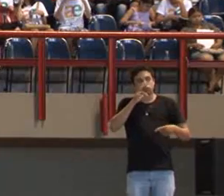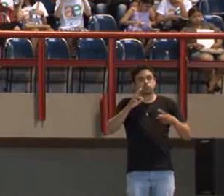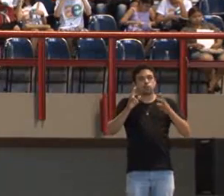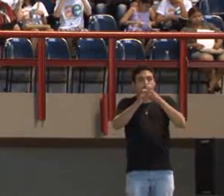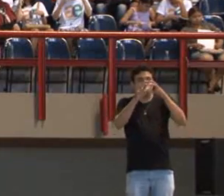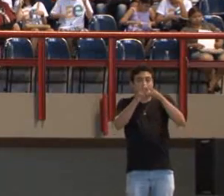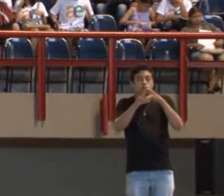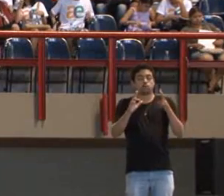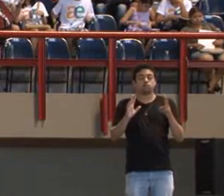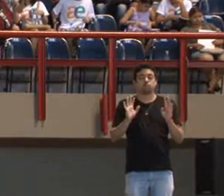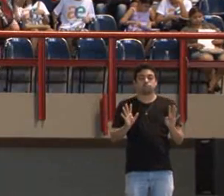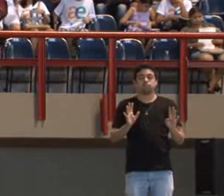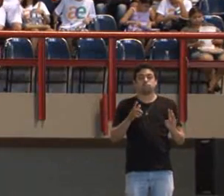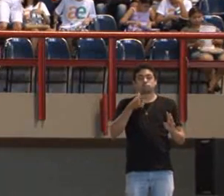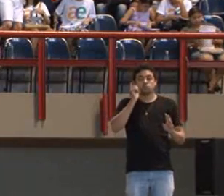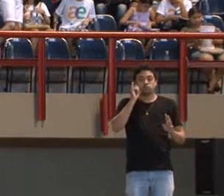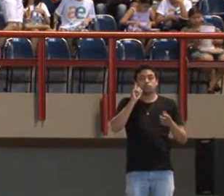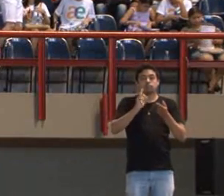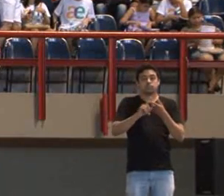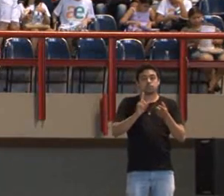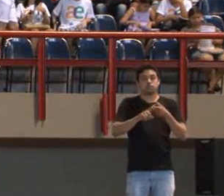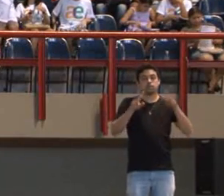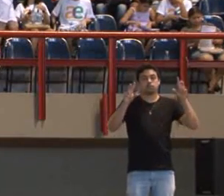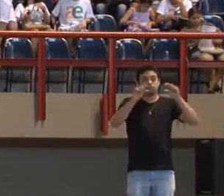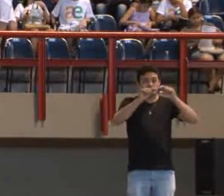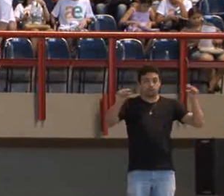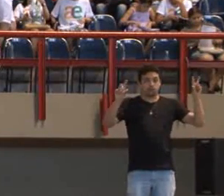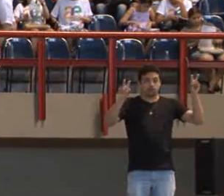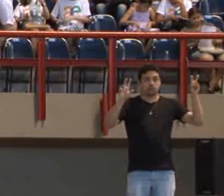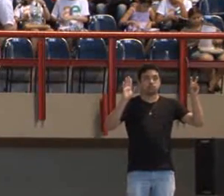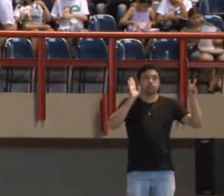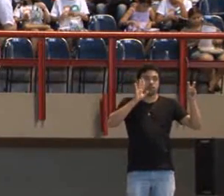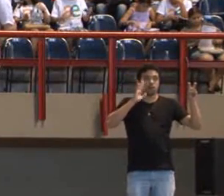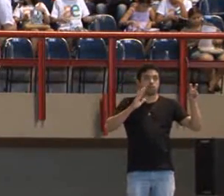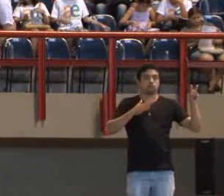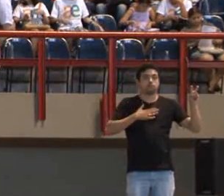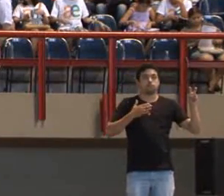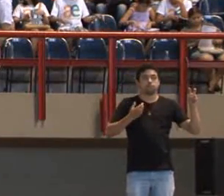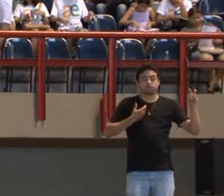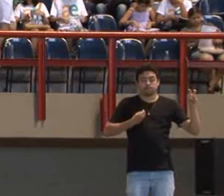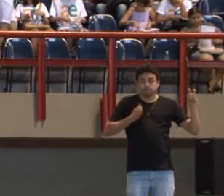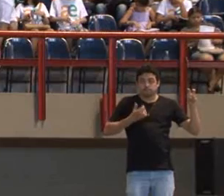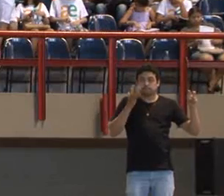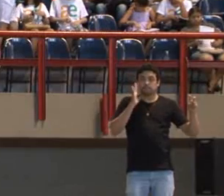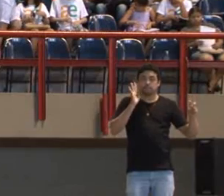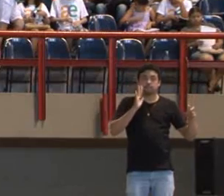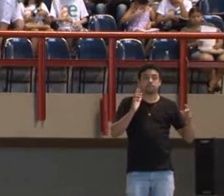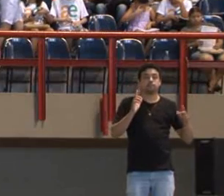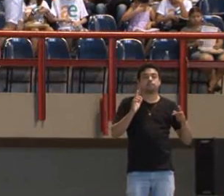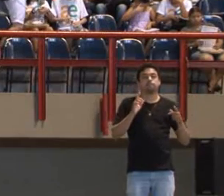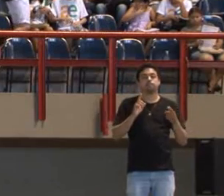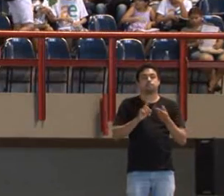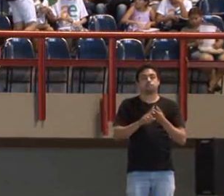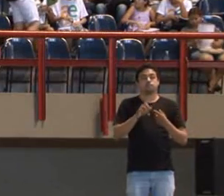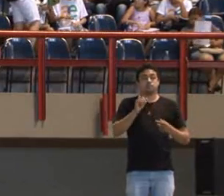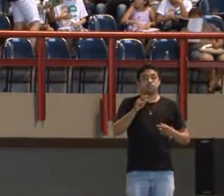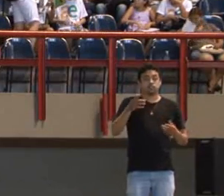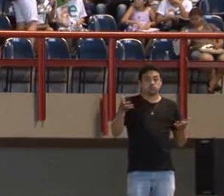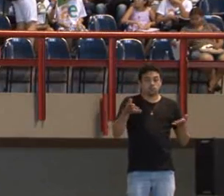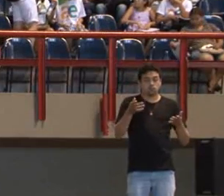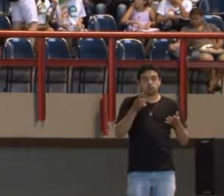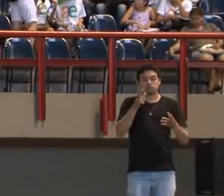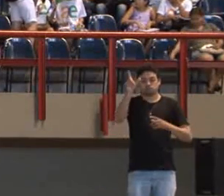clima, então é importante essa frase, eu acho legal, pelo menos para mim foi importante, que diz assim: se você